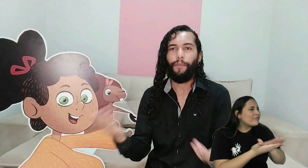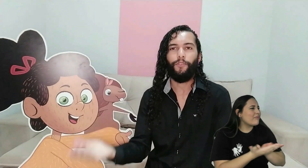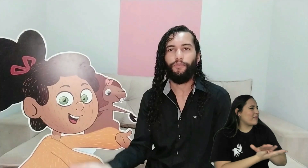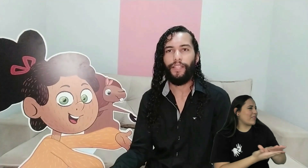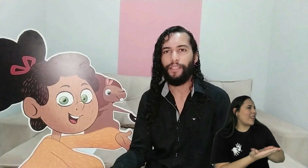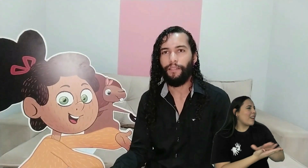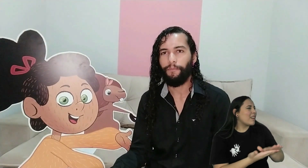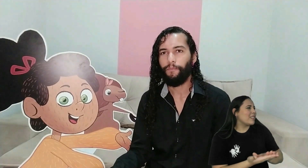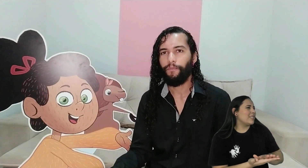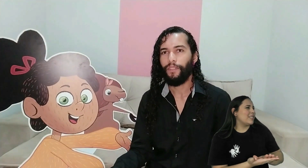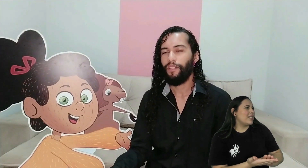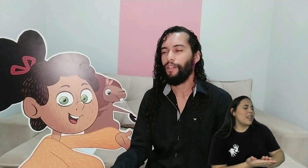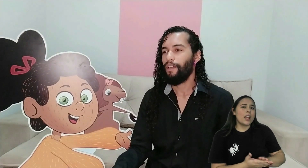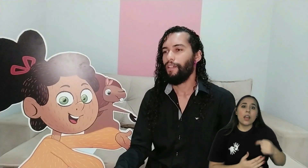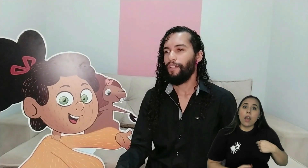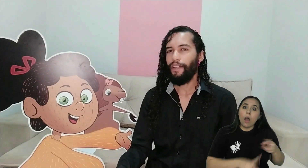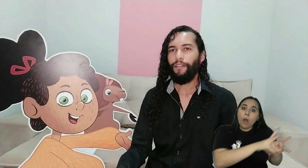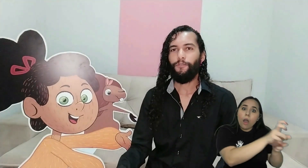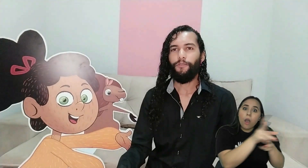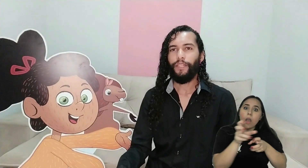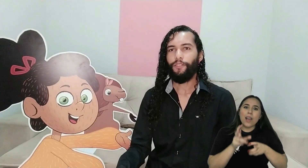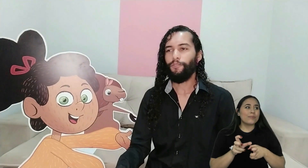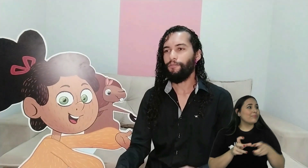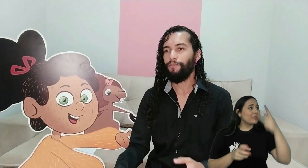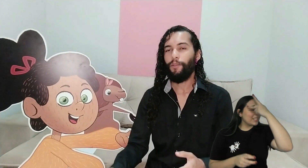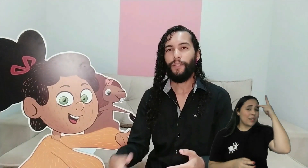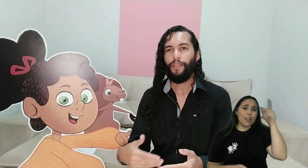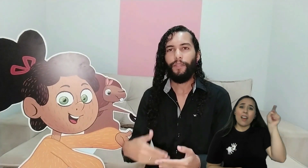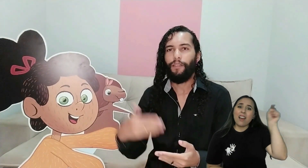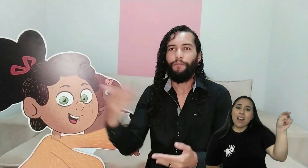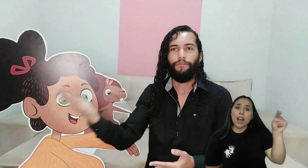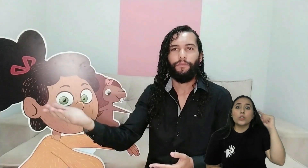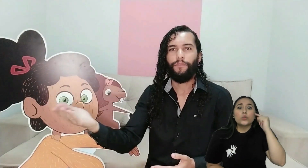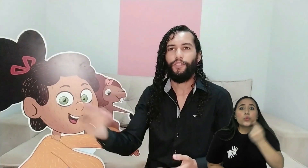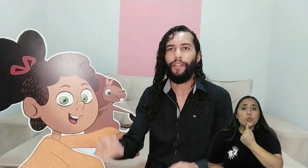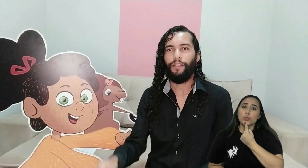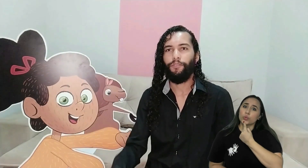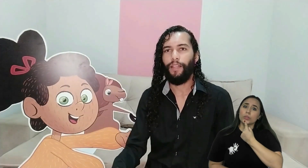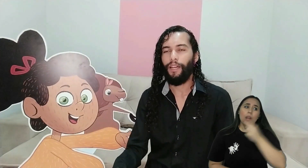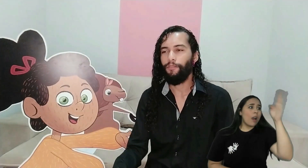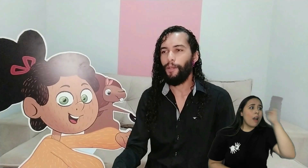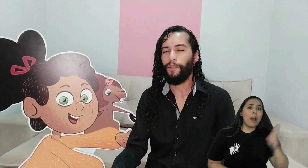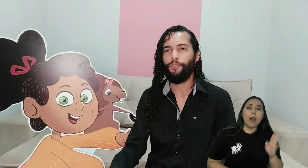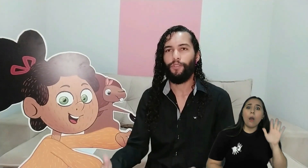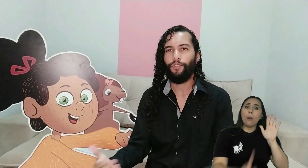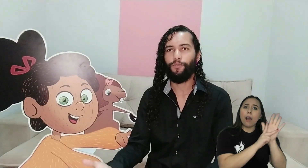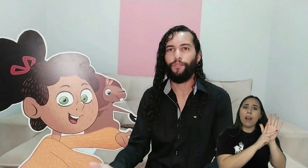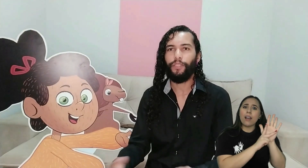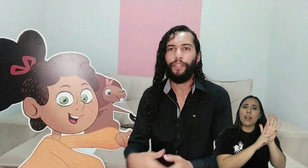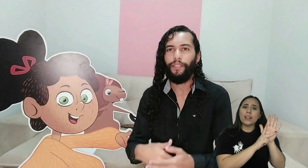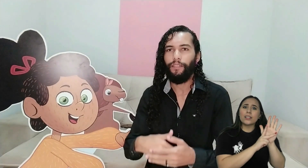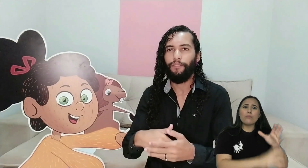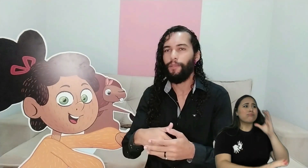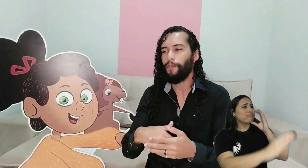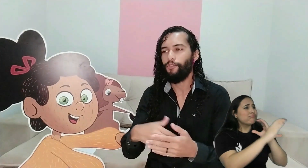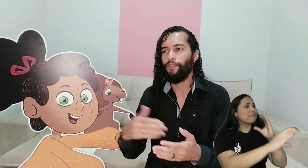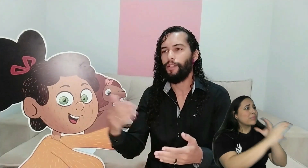não sabia o que fazer. E aí, com isso, eu percebi que tinha ali do lado uma pessoa surda e uma